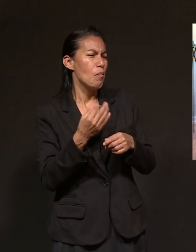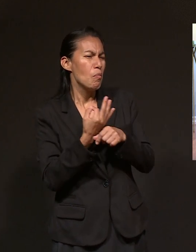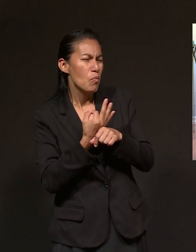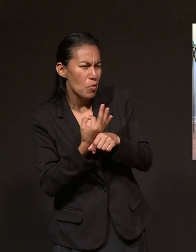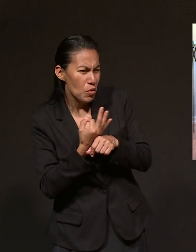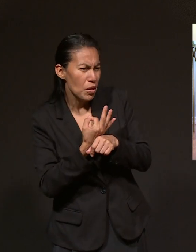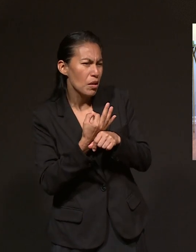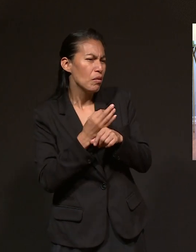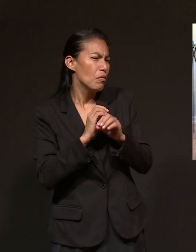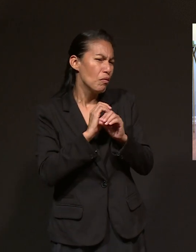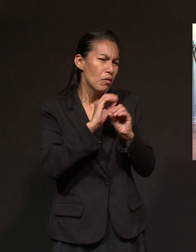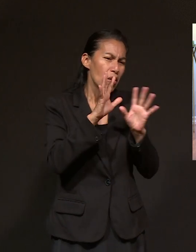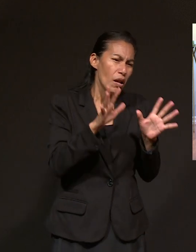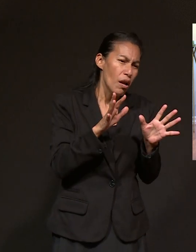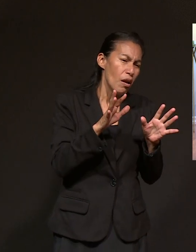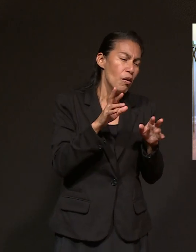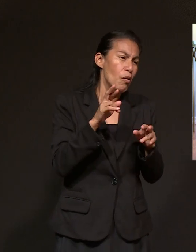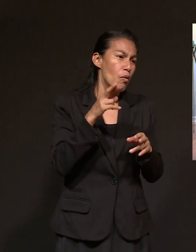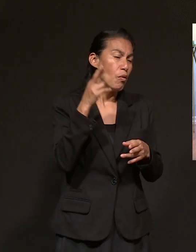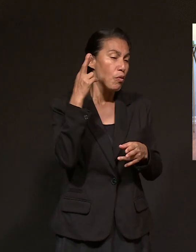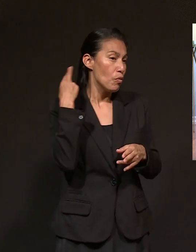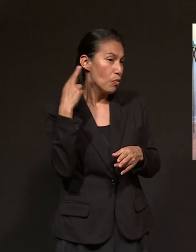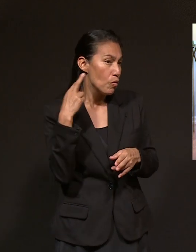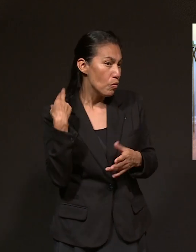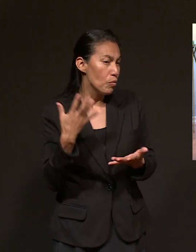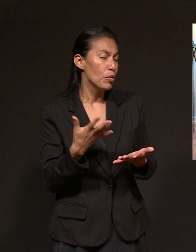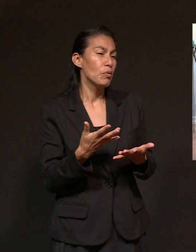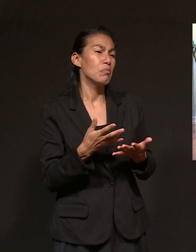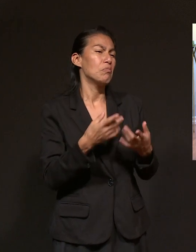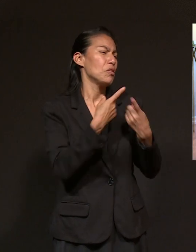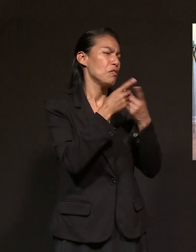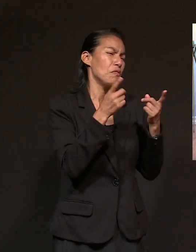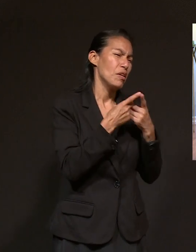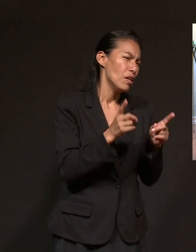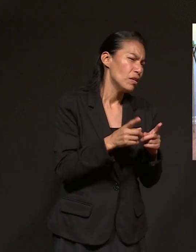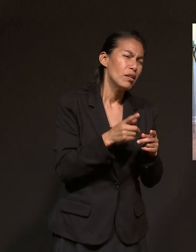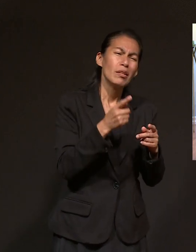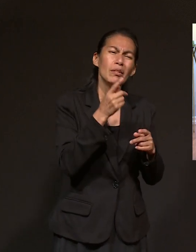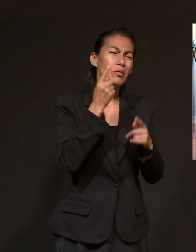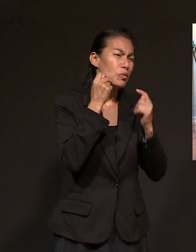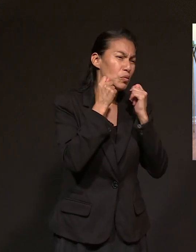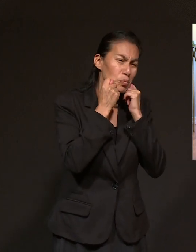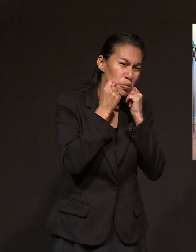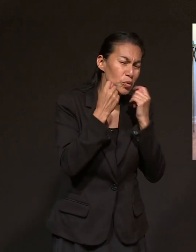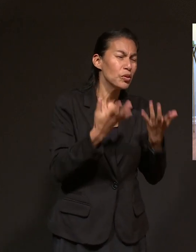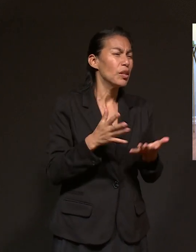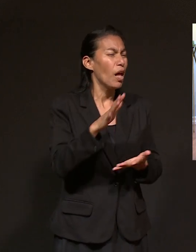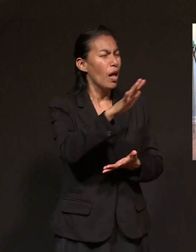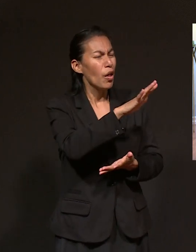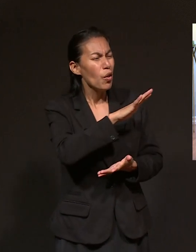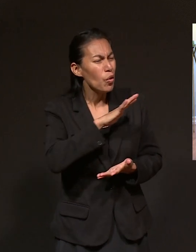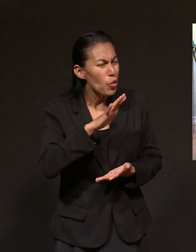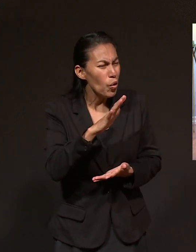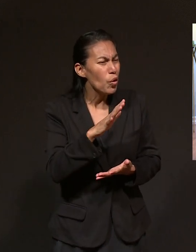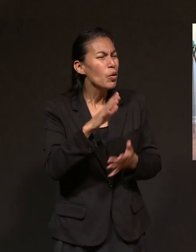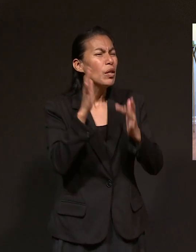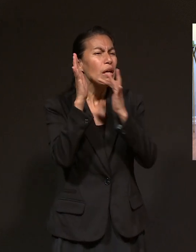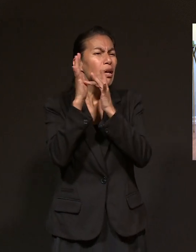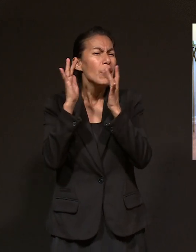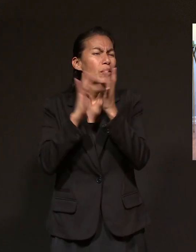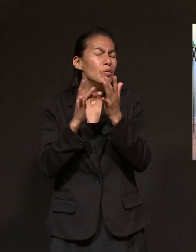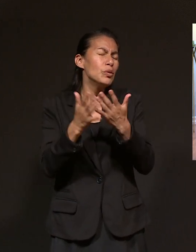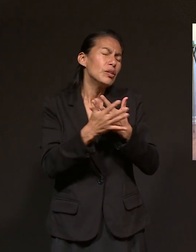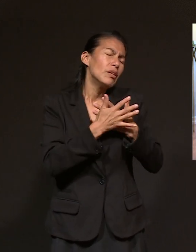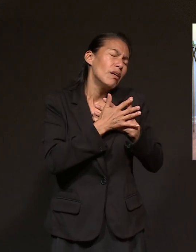color de piel, porque Dios nos ama a todos. Amén. Pues somos sus hijos. Amén.